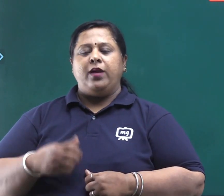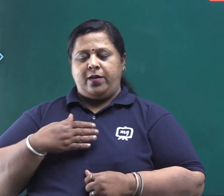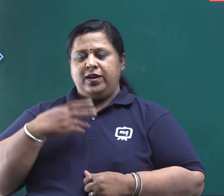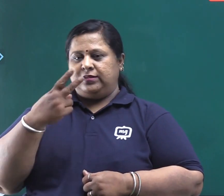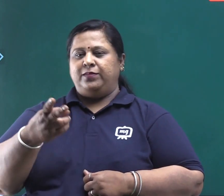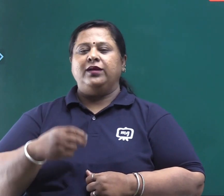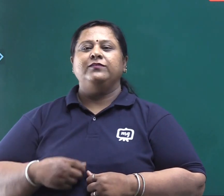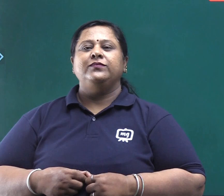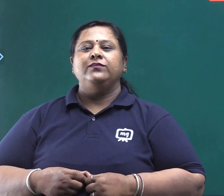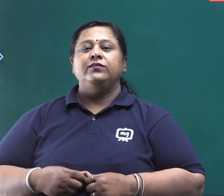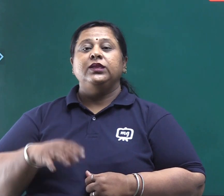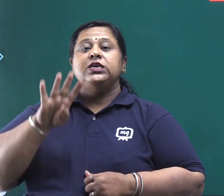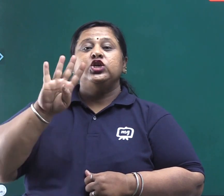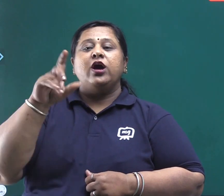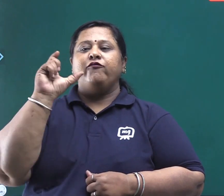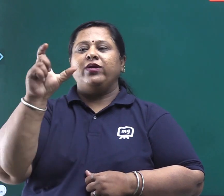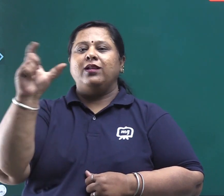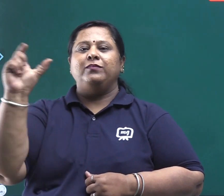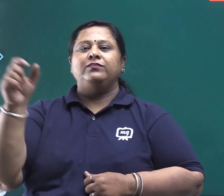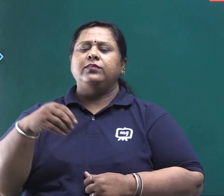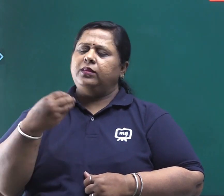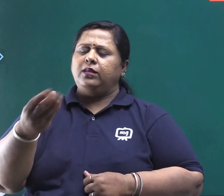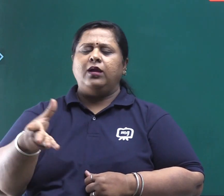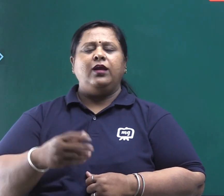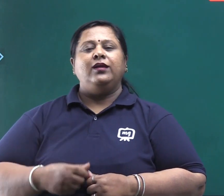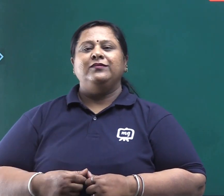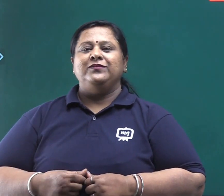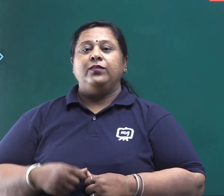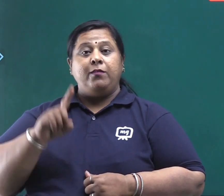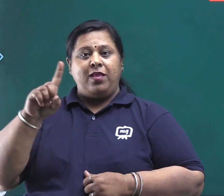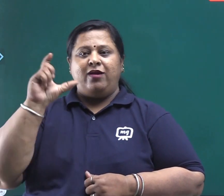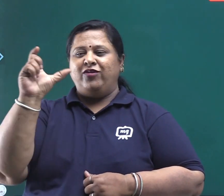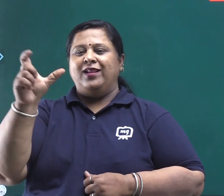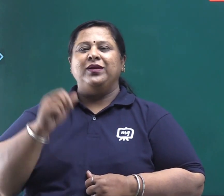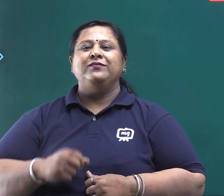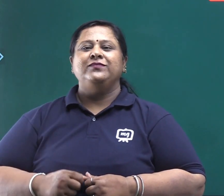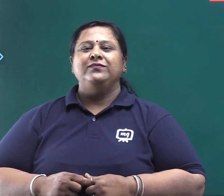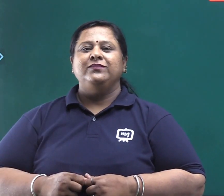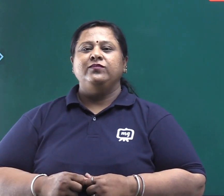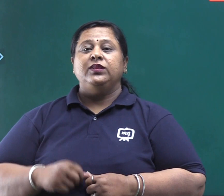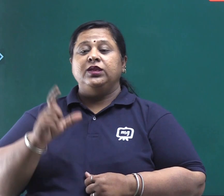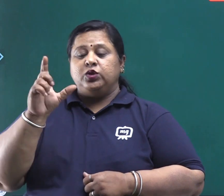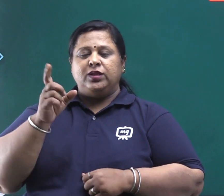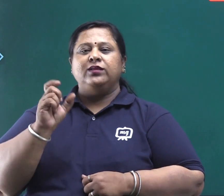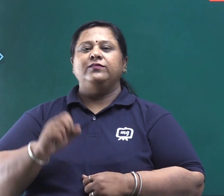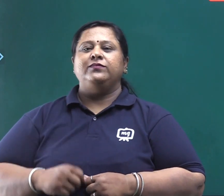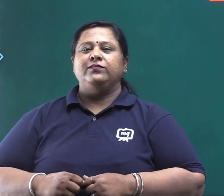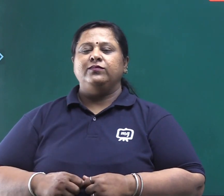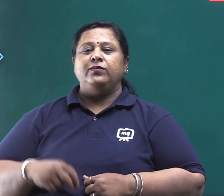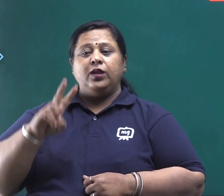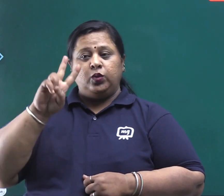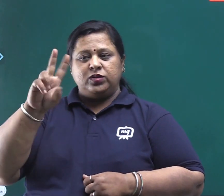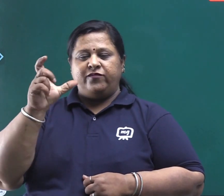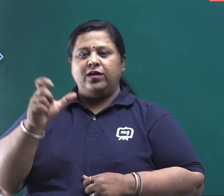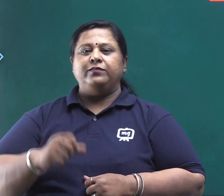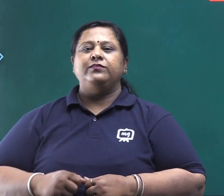हमारे सामने 4 विकल्प दिए गए हैं। पहला विकल्प है स्वतंत्र,